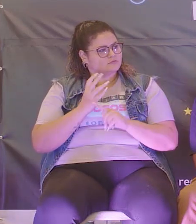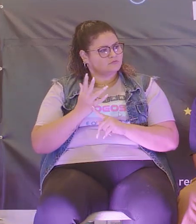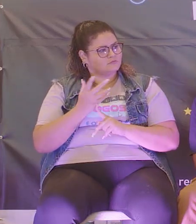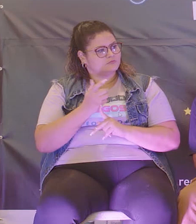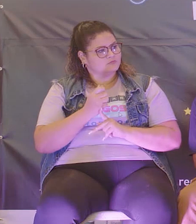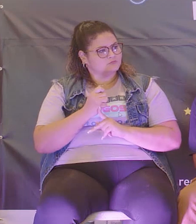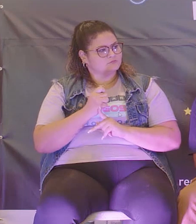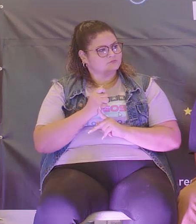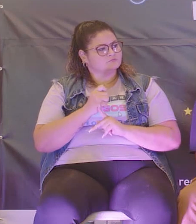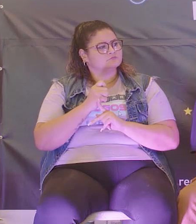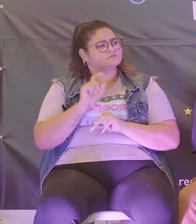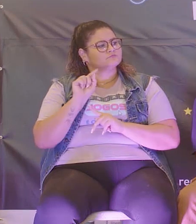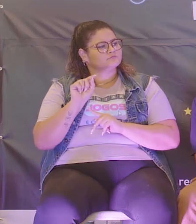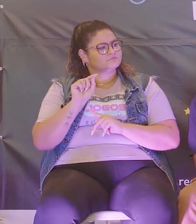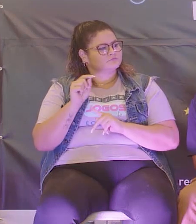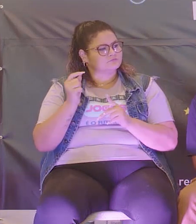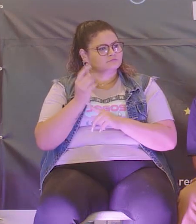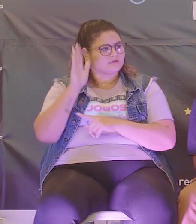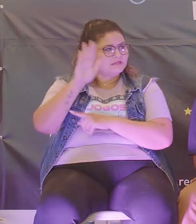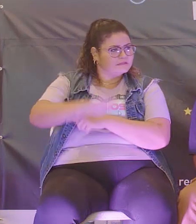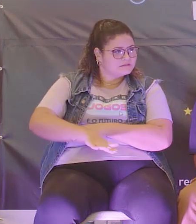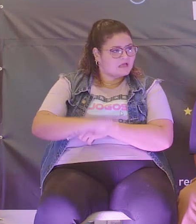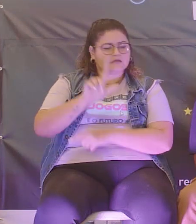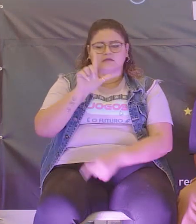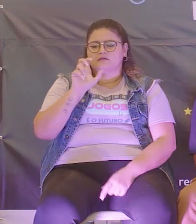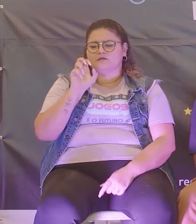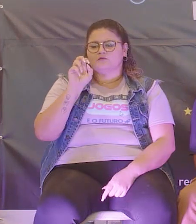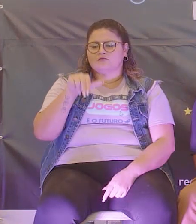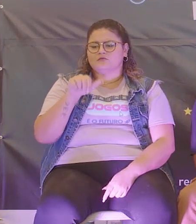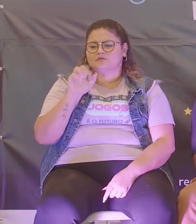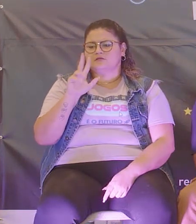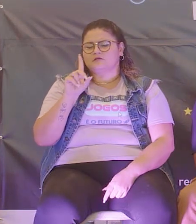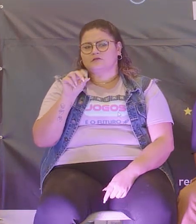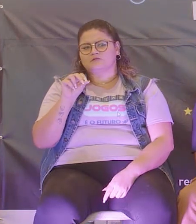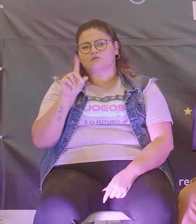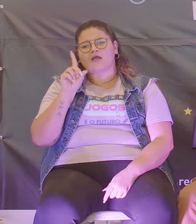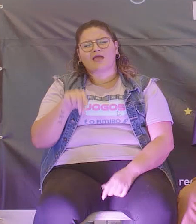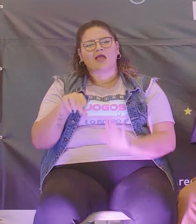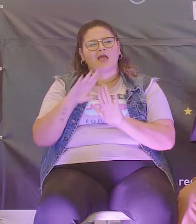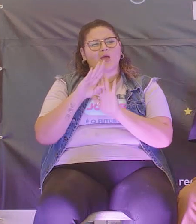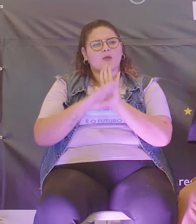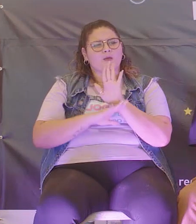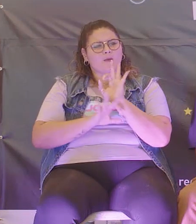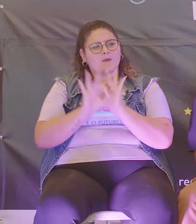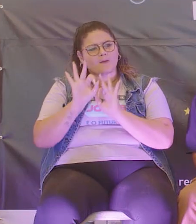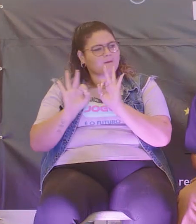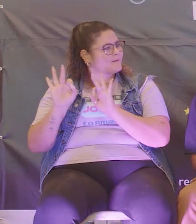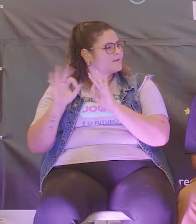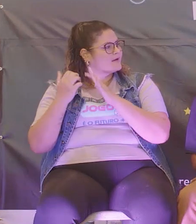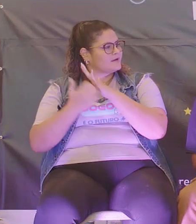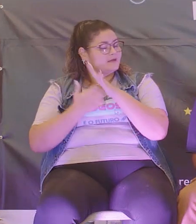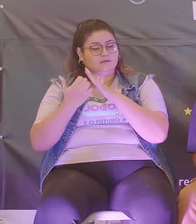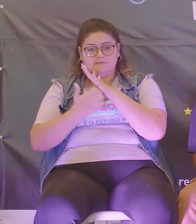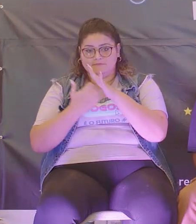aqui hoje, agora nessa tarde, com o Leonardo, né, programador de grandes empresas aí, que vai falar